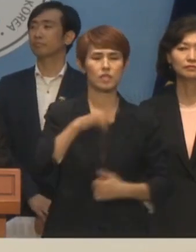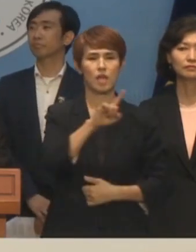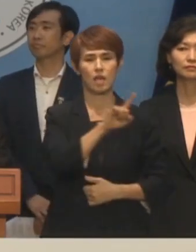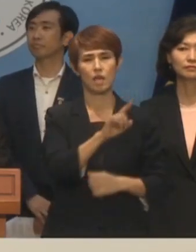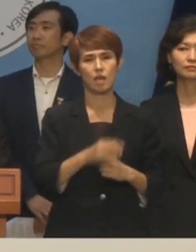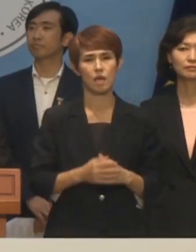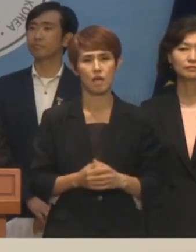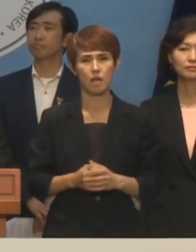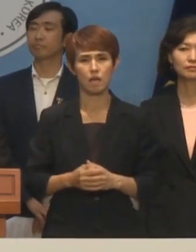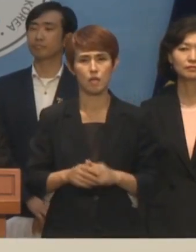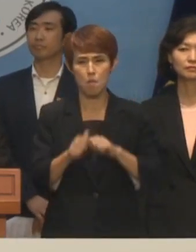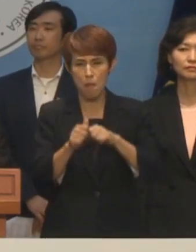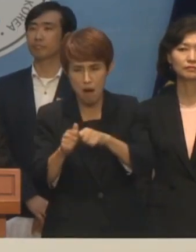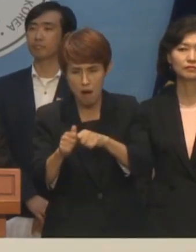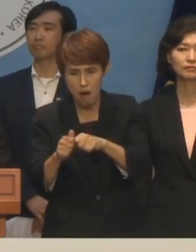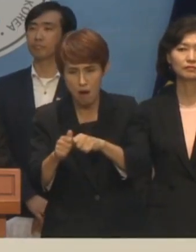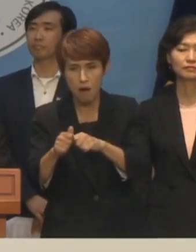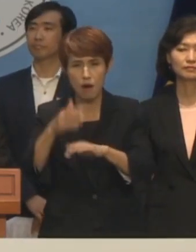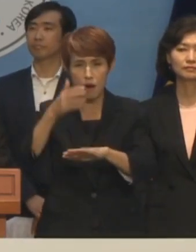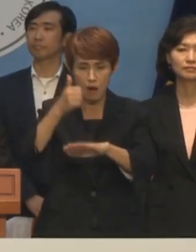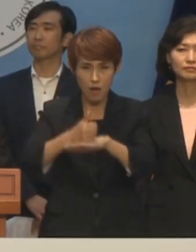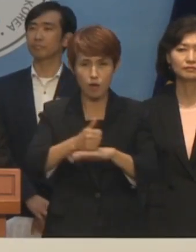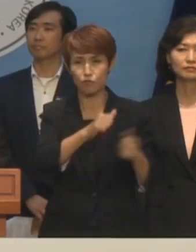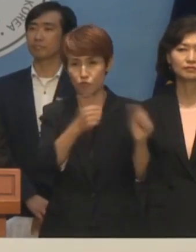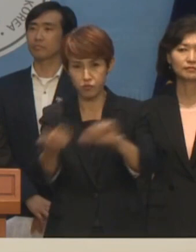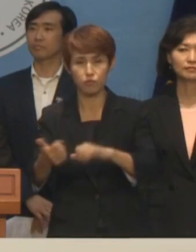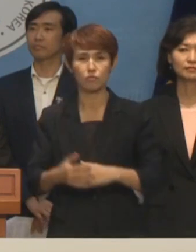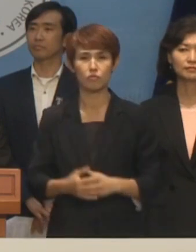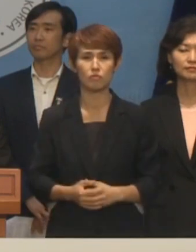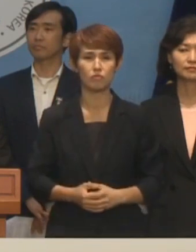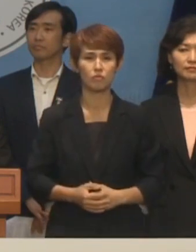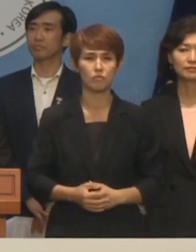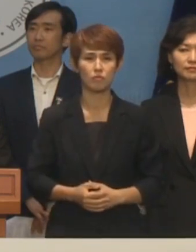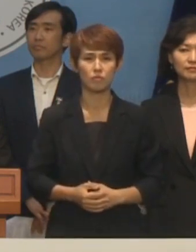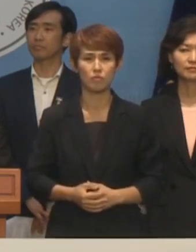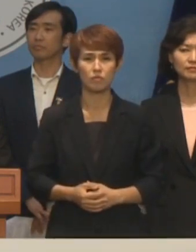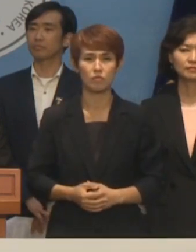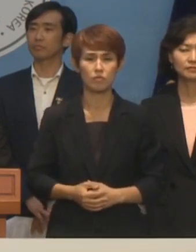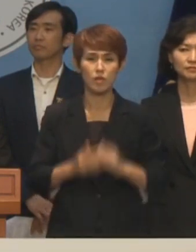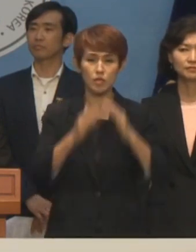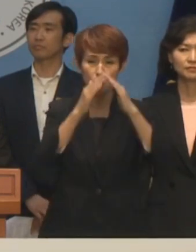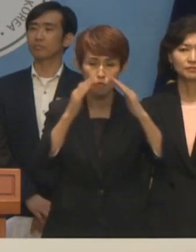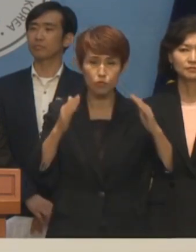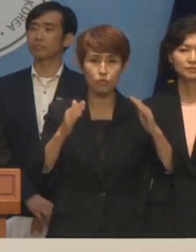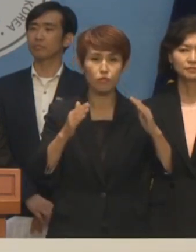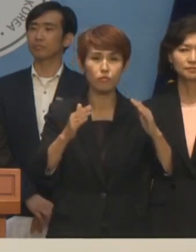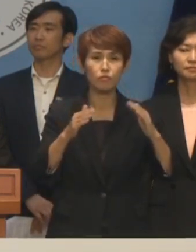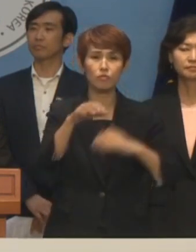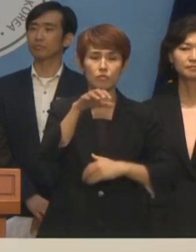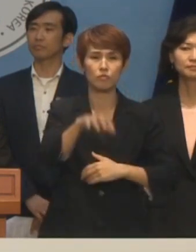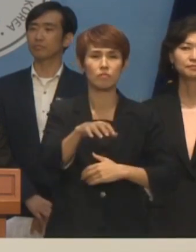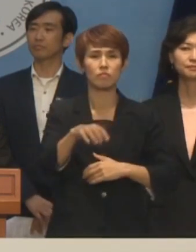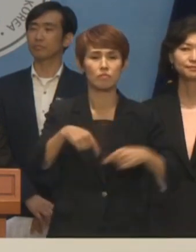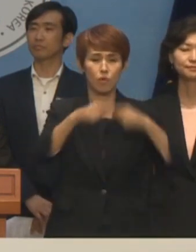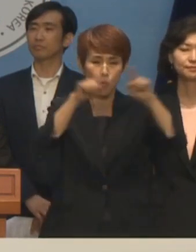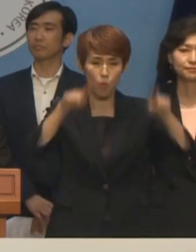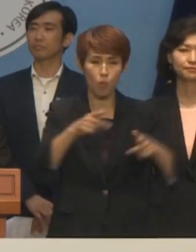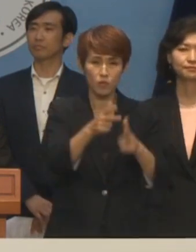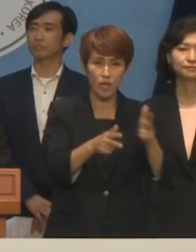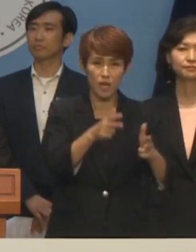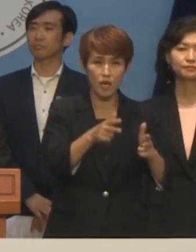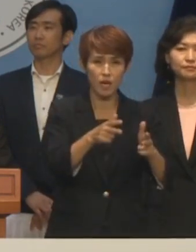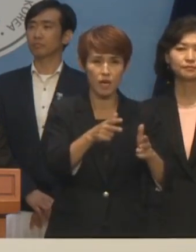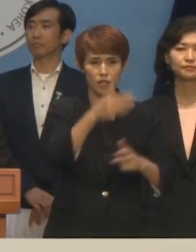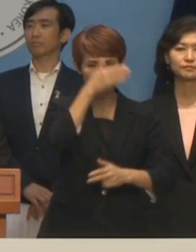박훈련병, 유가족 단식 끝에야 유독가스 검출 사실이 밝혀진 전북 제지공장의 19살 청년 노동자,